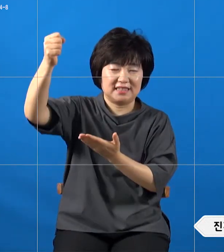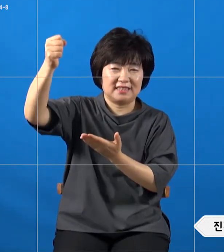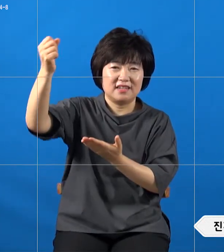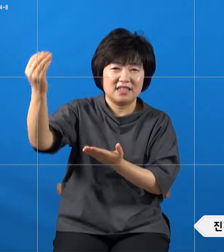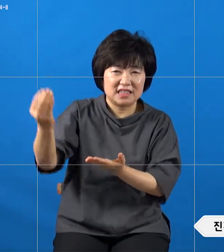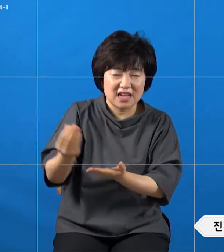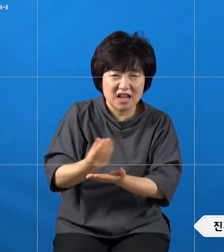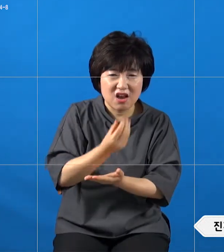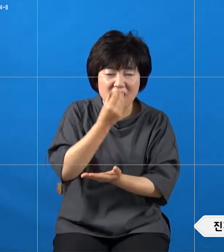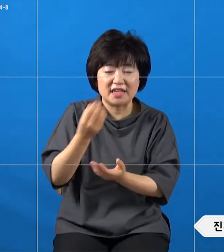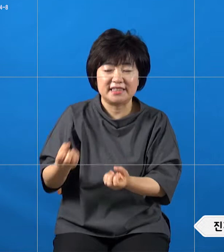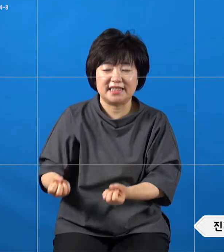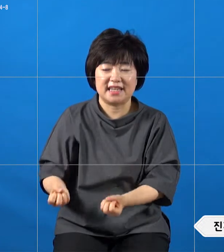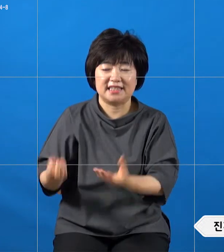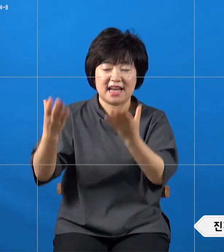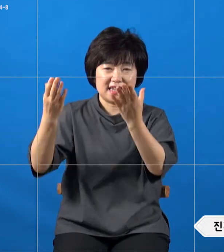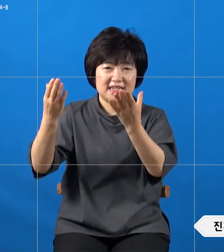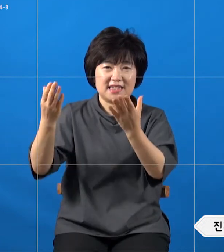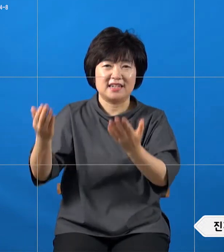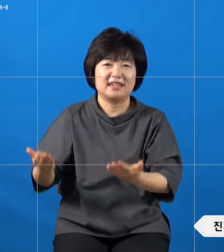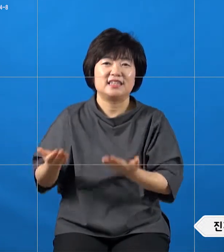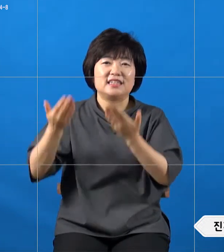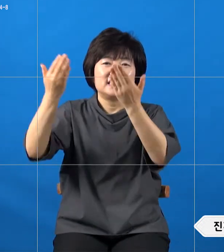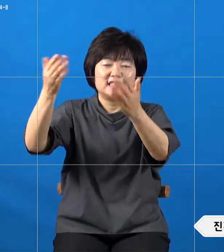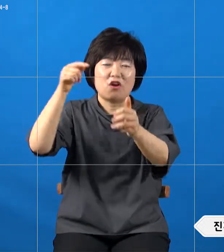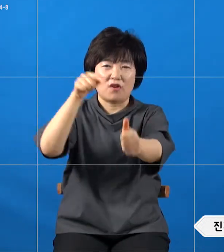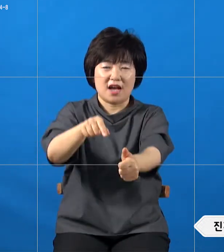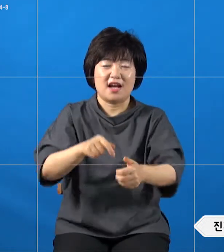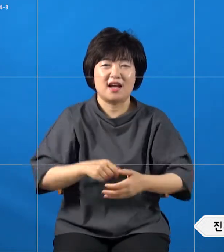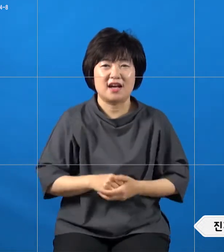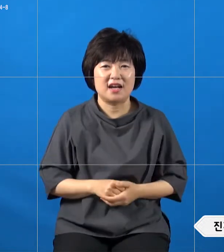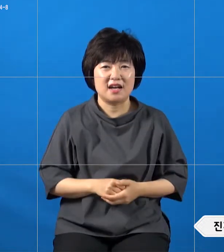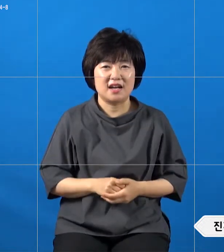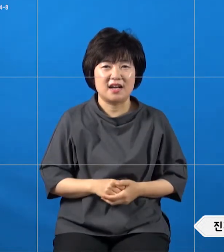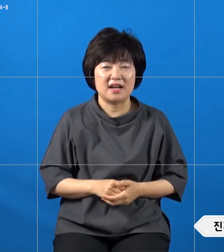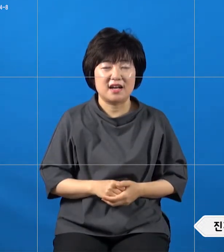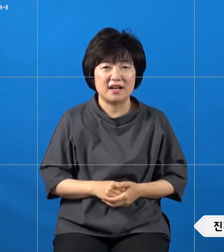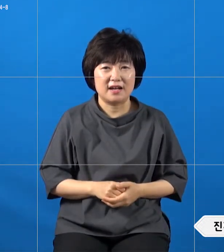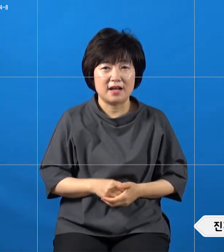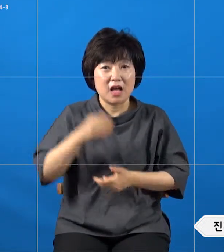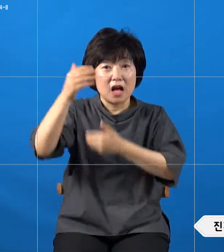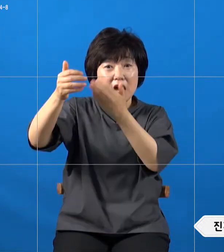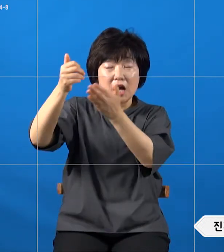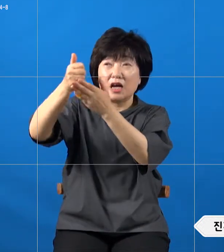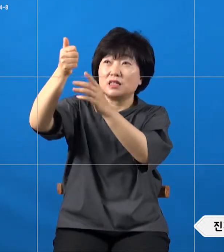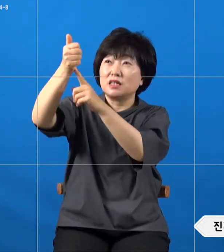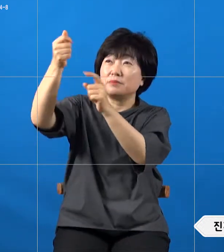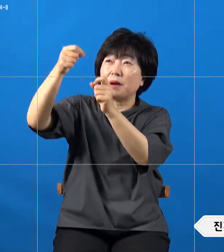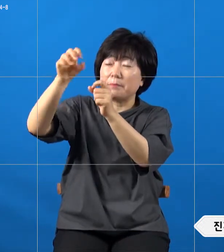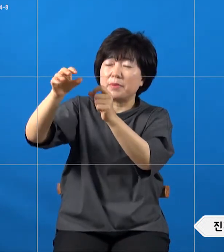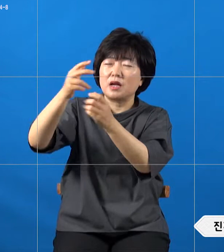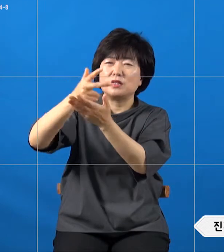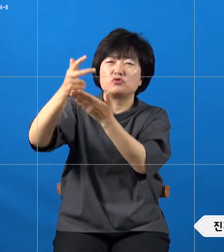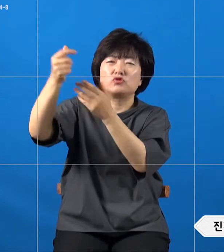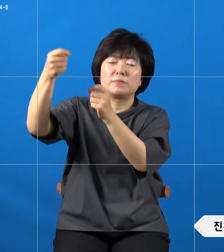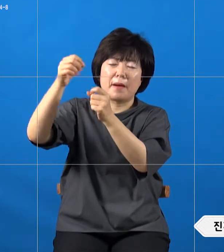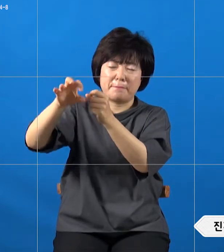받으실 신령한 제사를 드려라. 바로 하나님 앞에, 주님